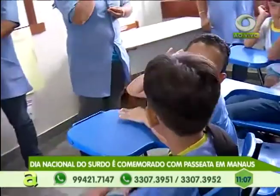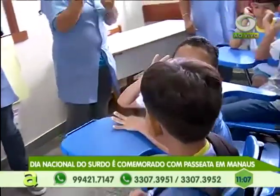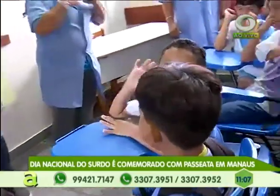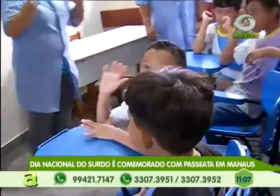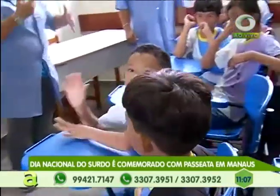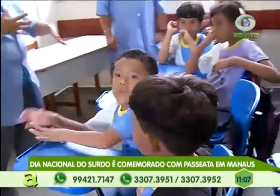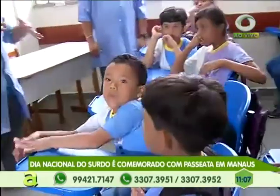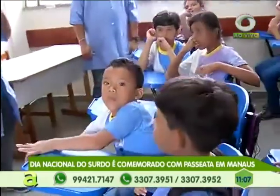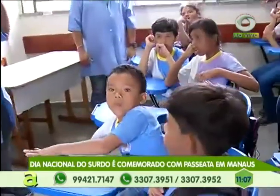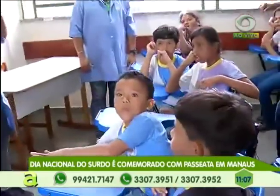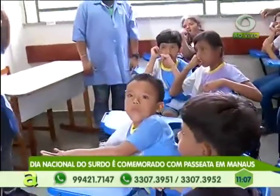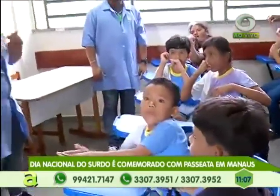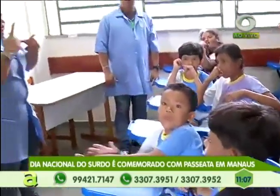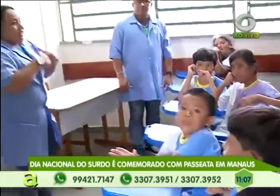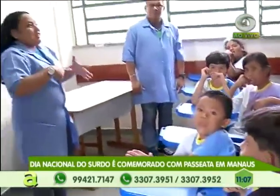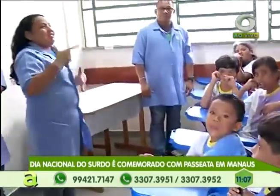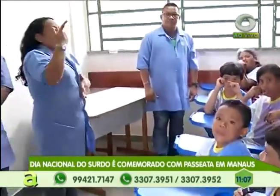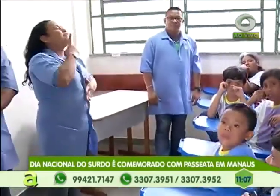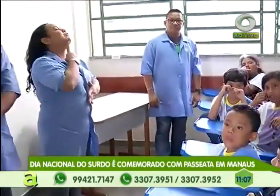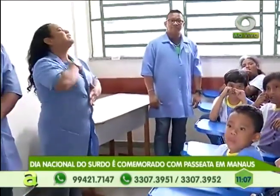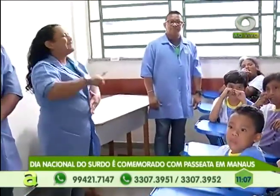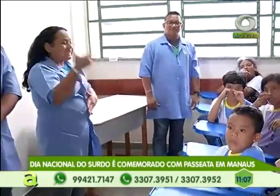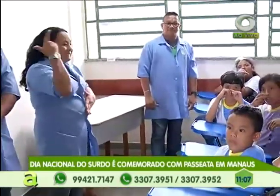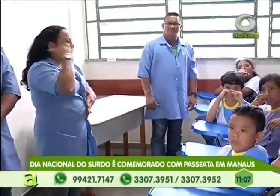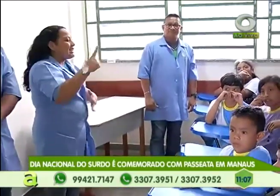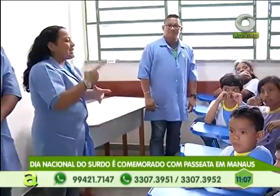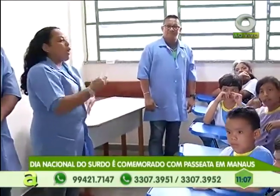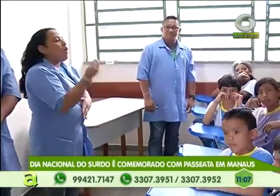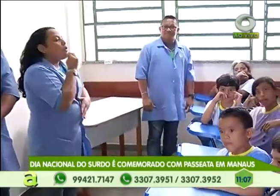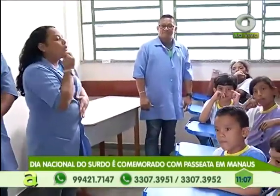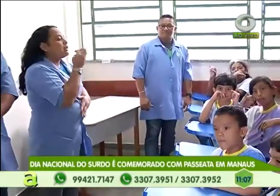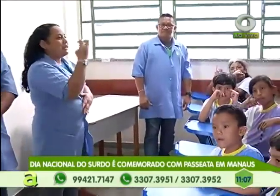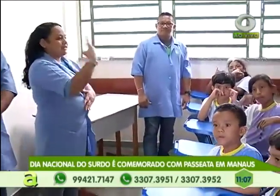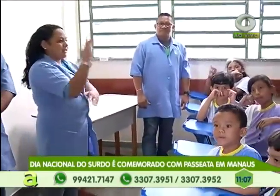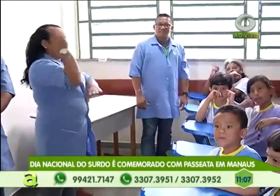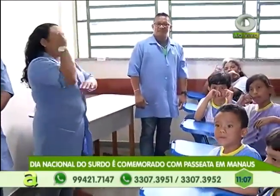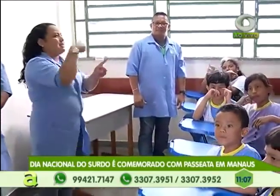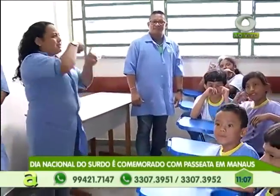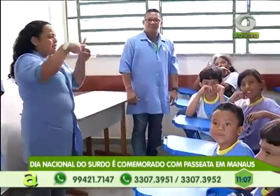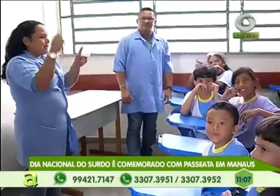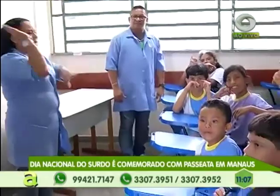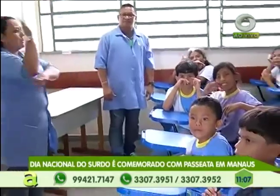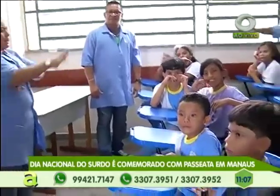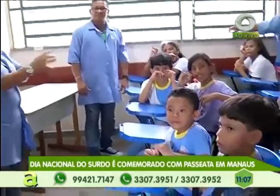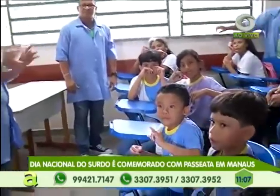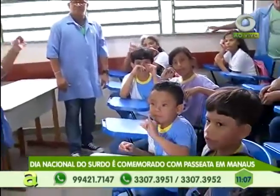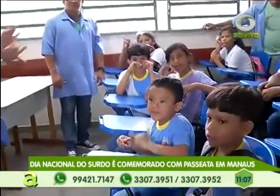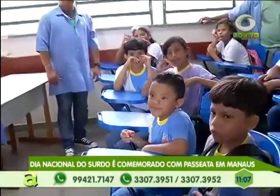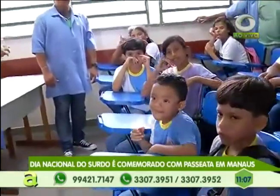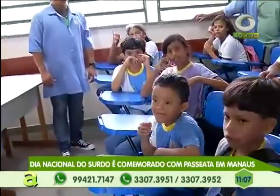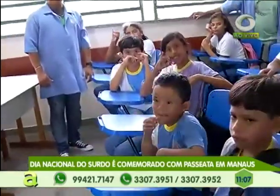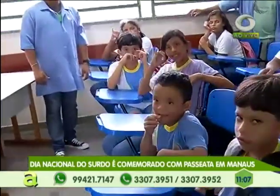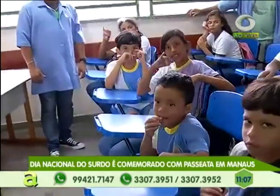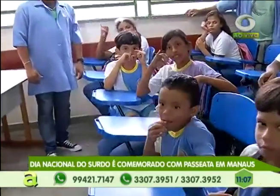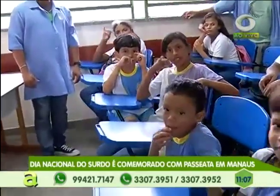pra ganhar. Então, a final vai acontecer hoje, a partir das 13h30, encerrando às 15h30, porque depois nós vamos ter uma